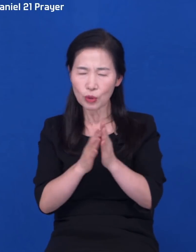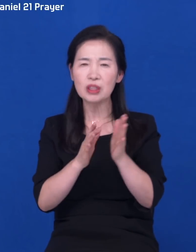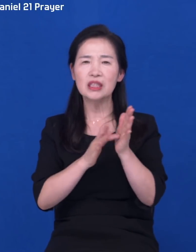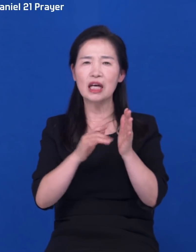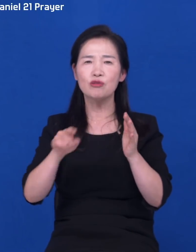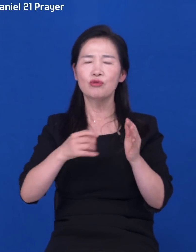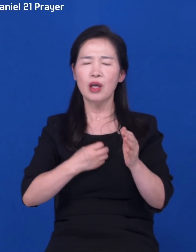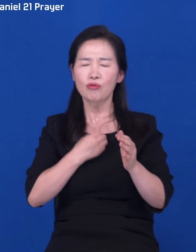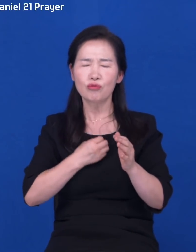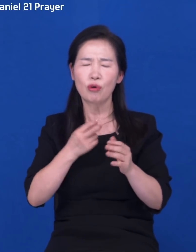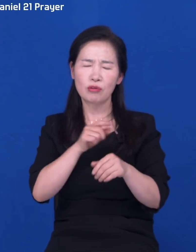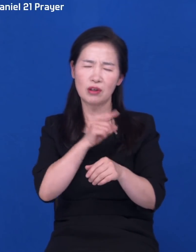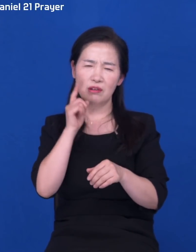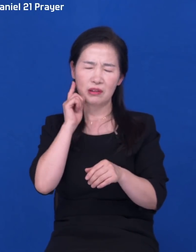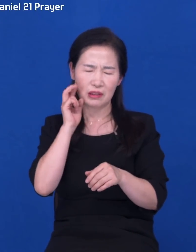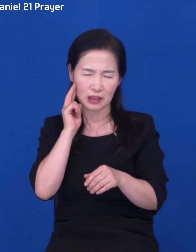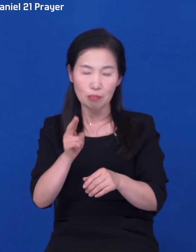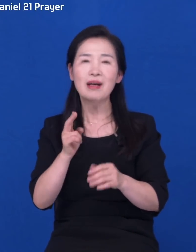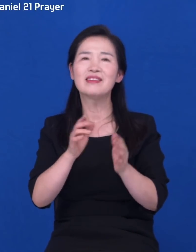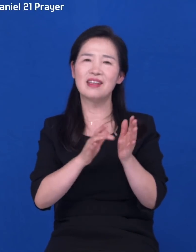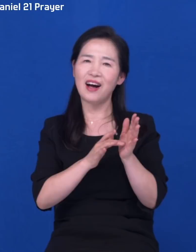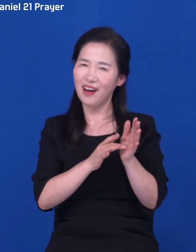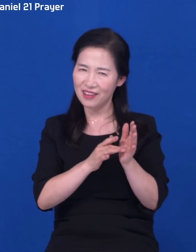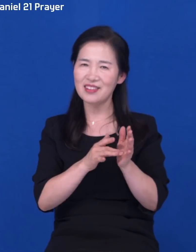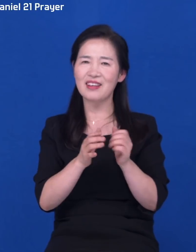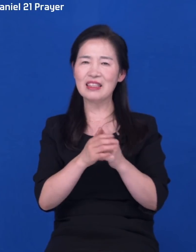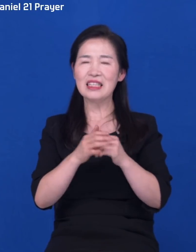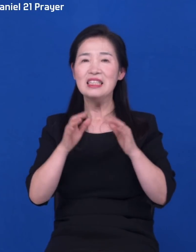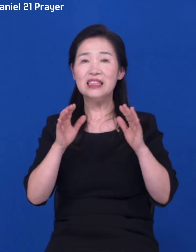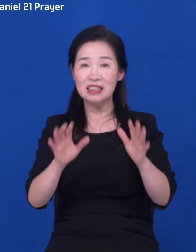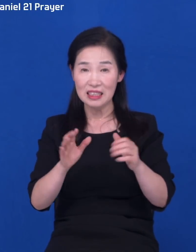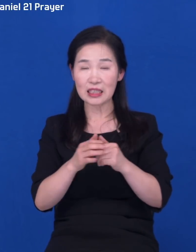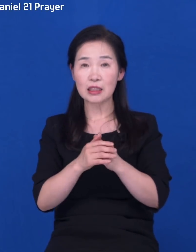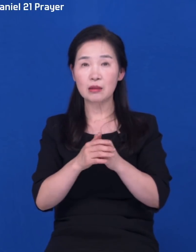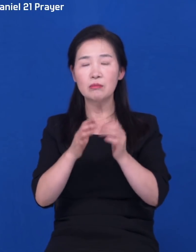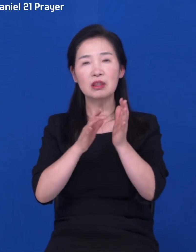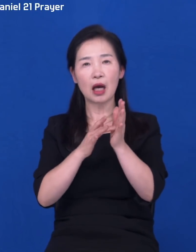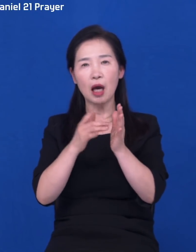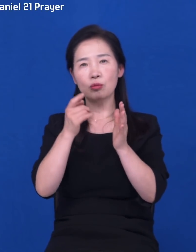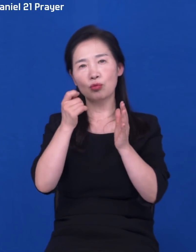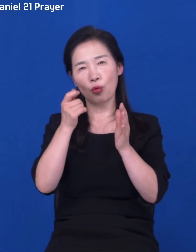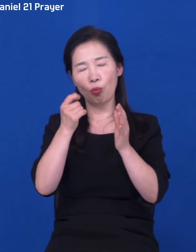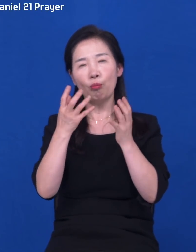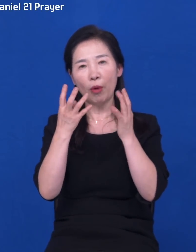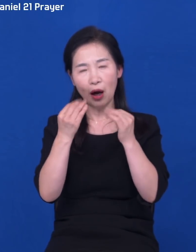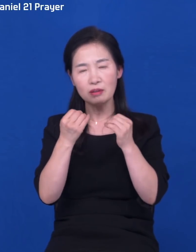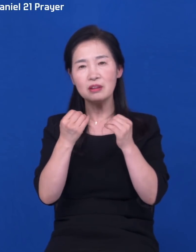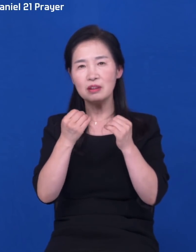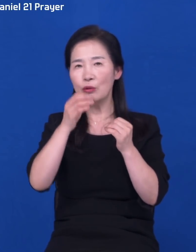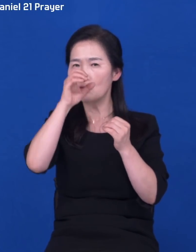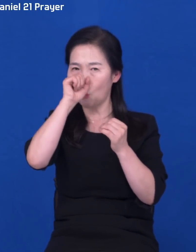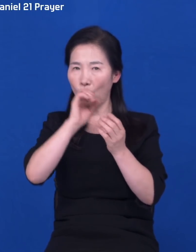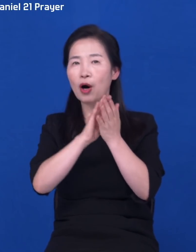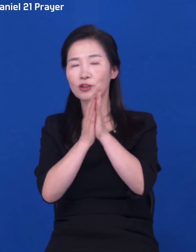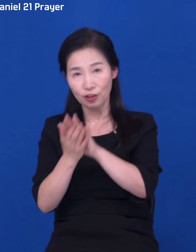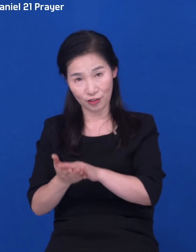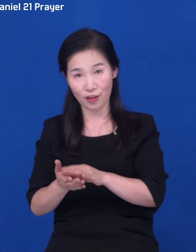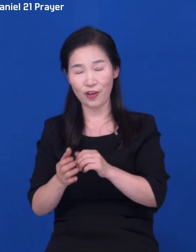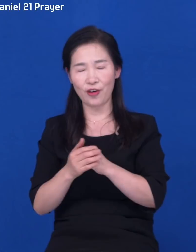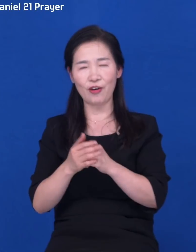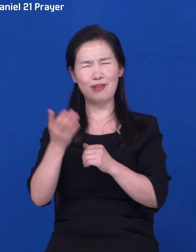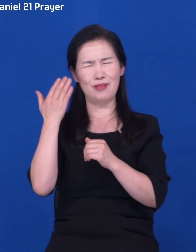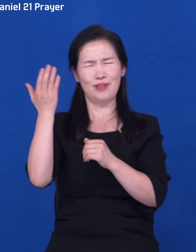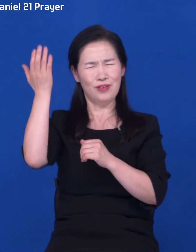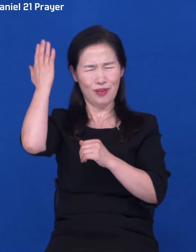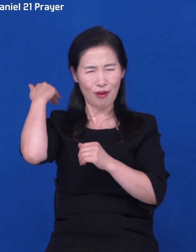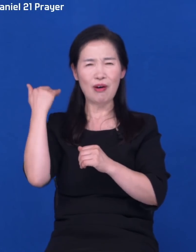약이라고 했거든요. 지금은 조금 부작용 약이 좋아져서 괜찮은데 그때는 부작용 약도 없었어요, 예방약도. 그래서 근데